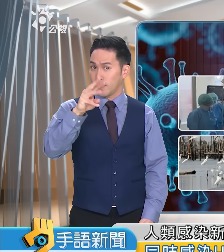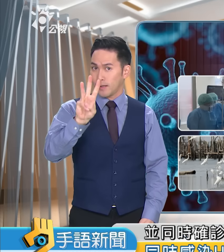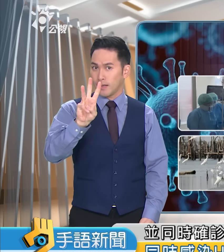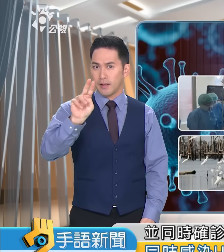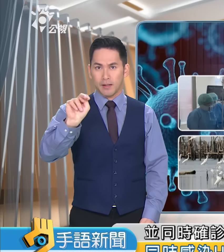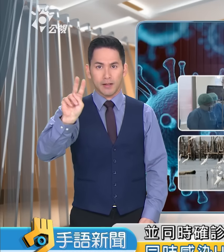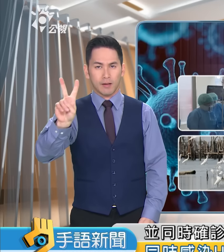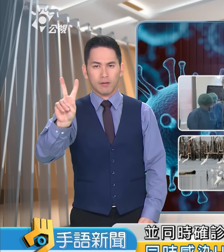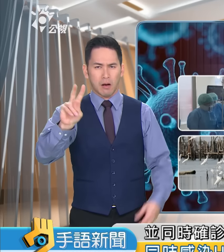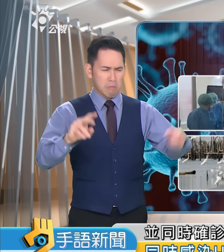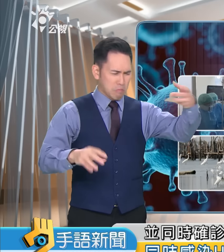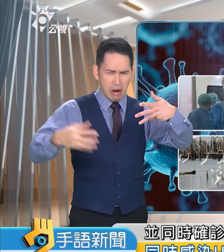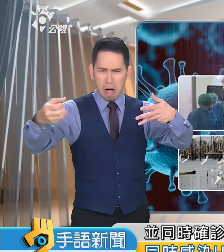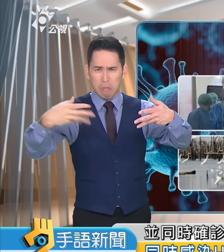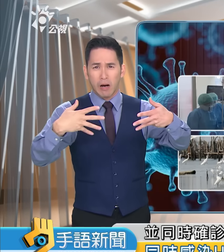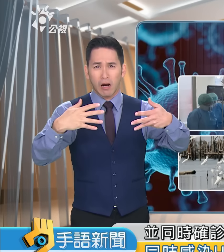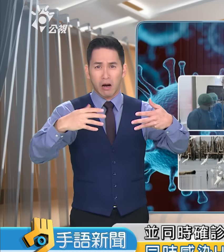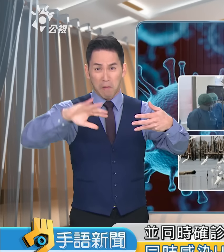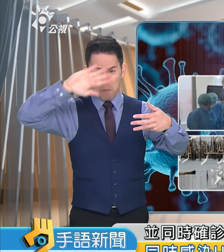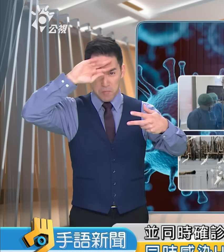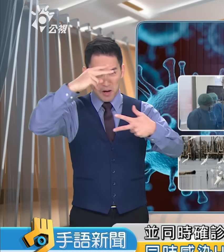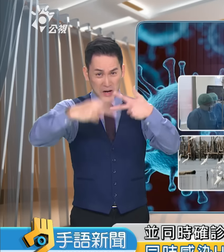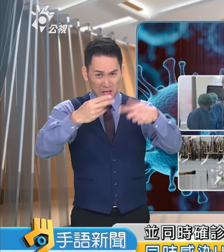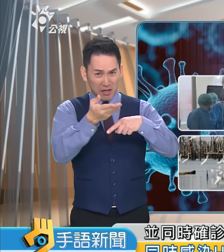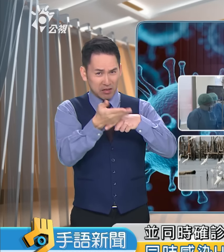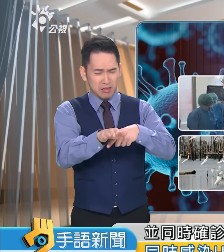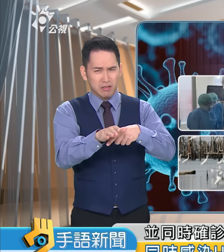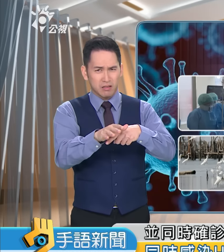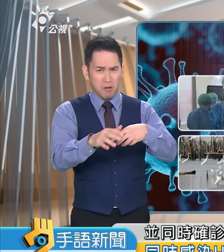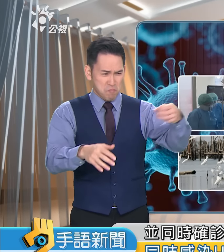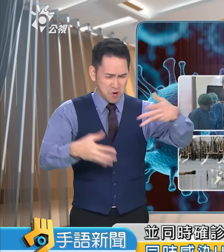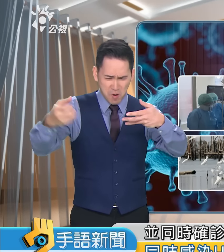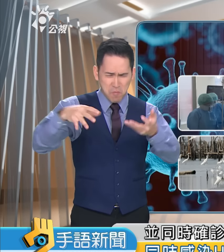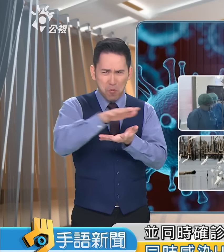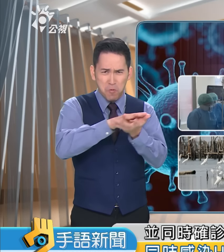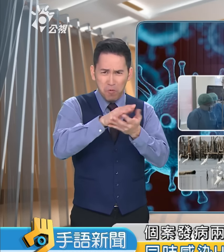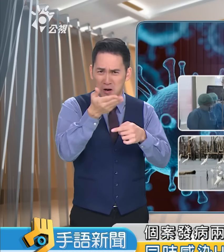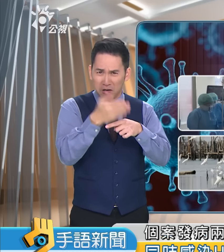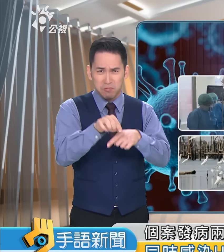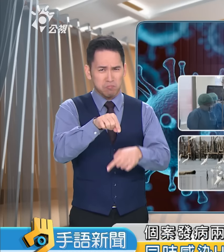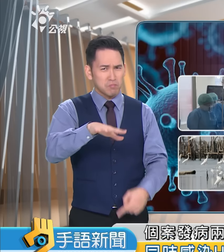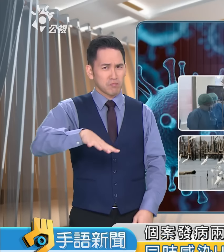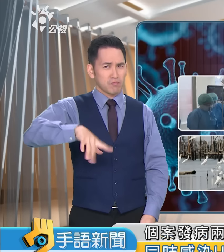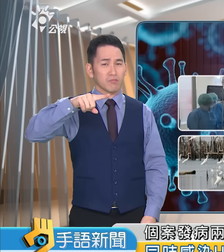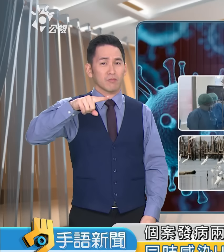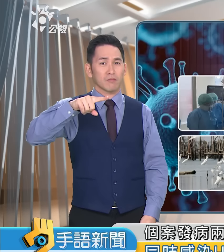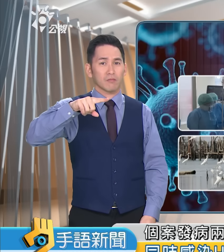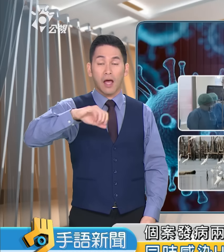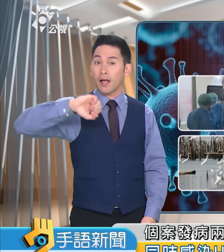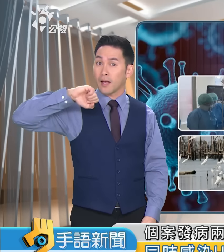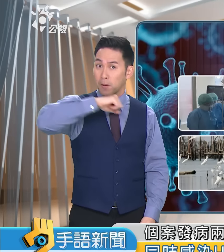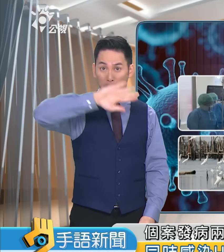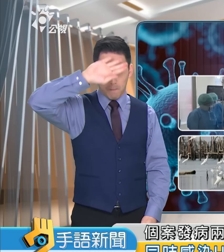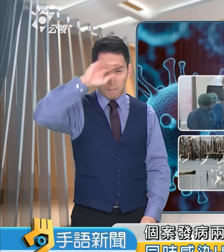时确诊季节性流感 H3N2。个案发病2周不治死亡，这也是